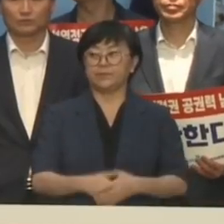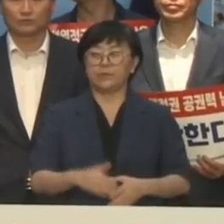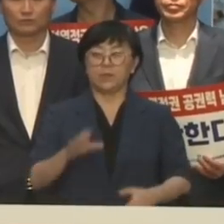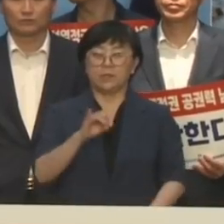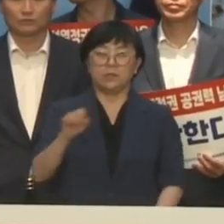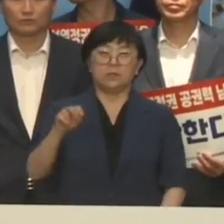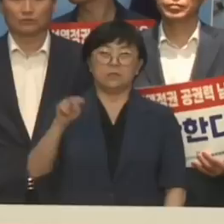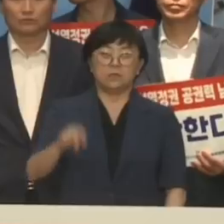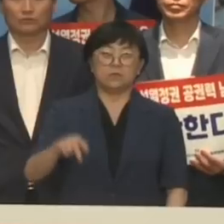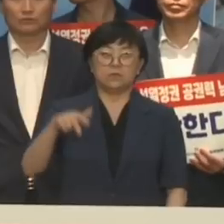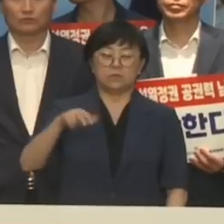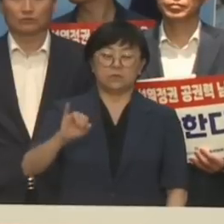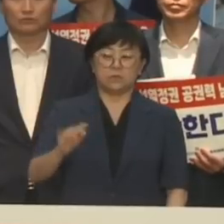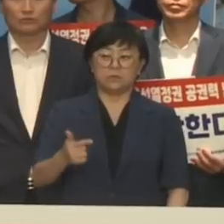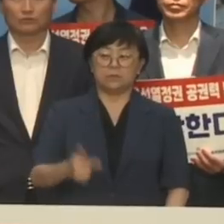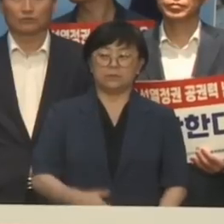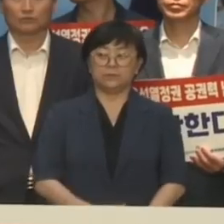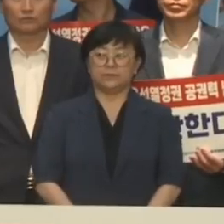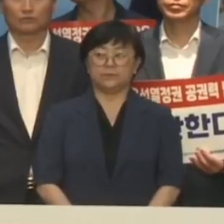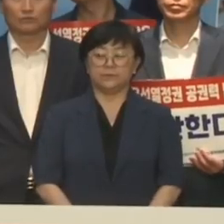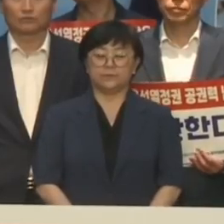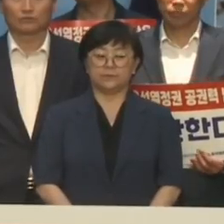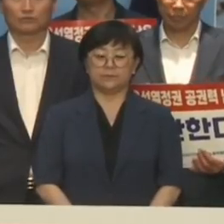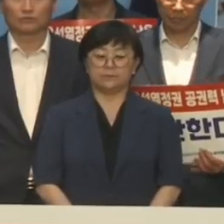네, 이수진 비례대표 의원님 오셨습니다.